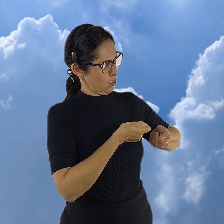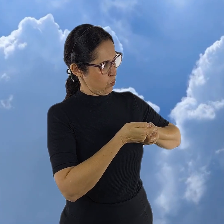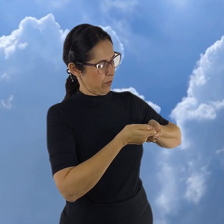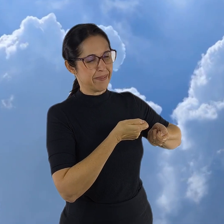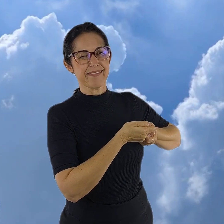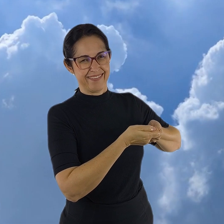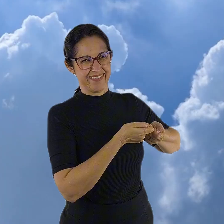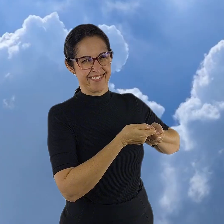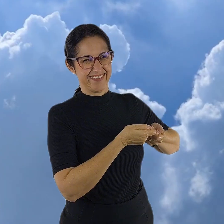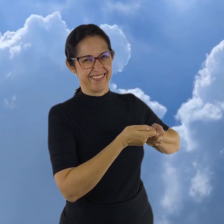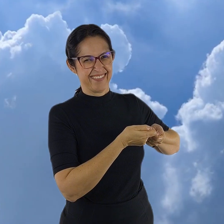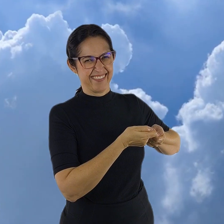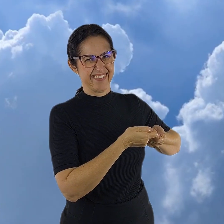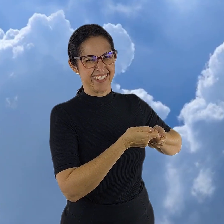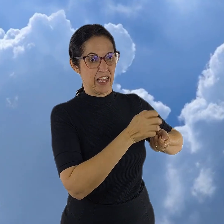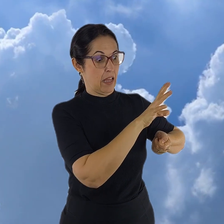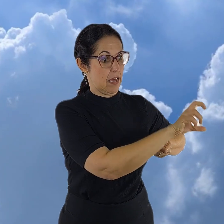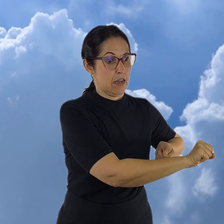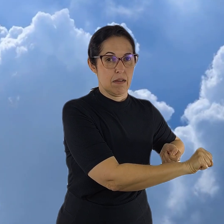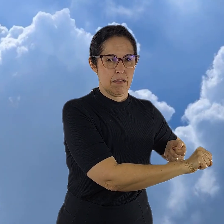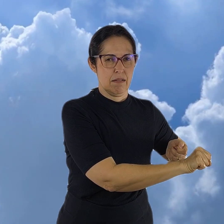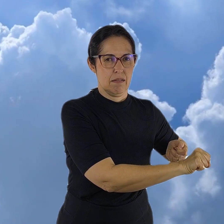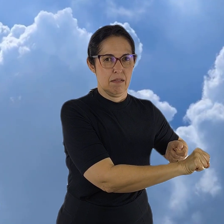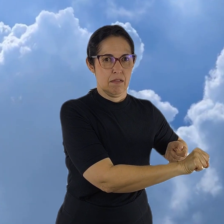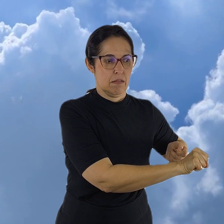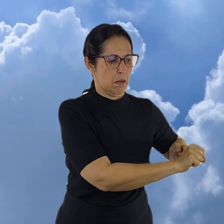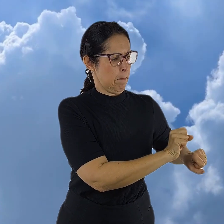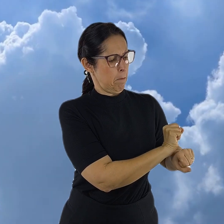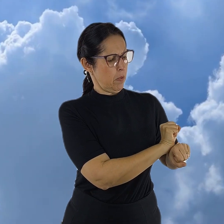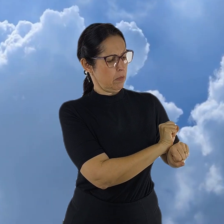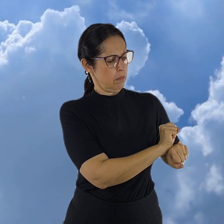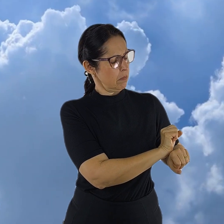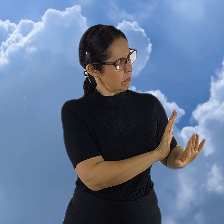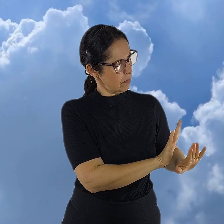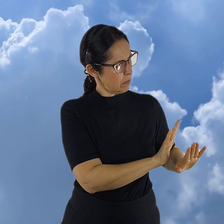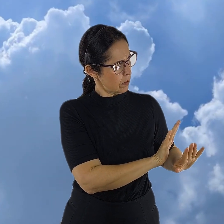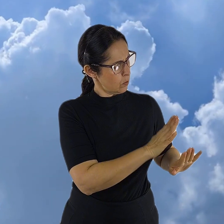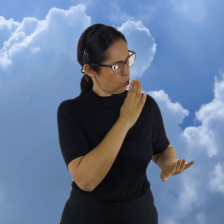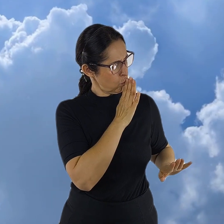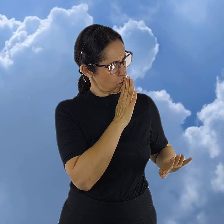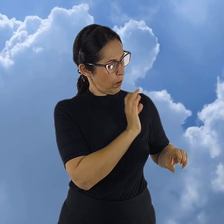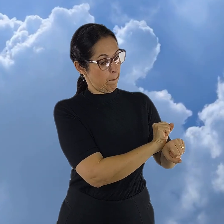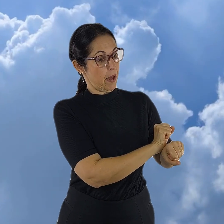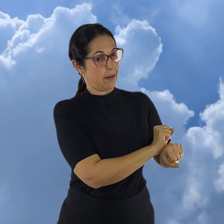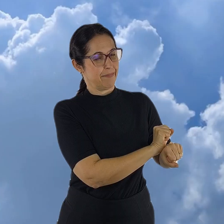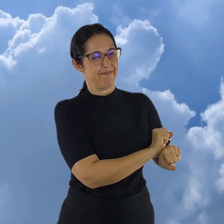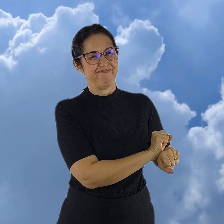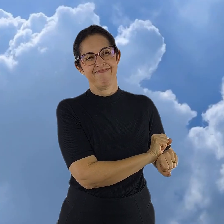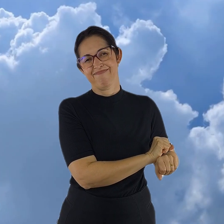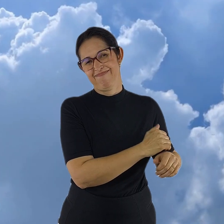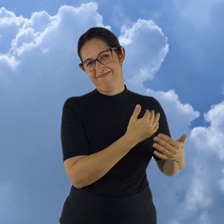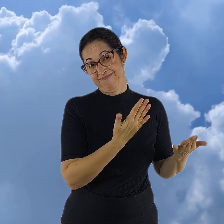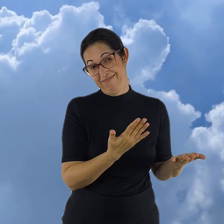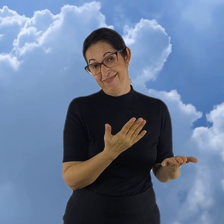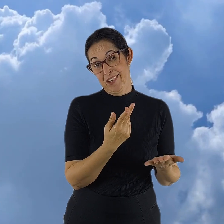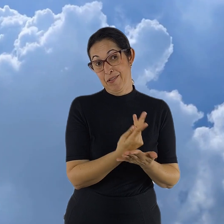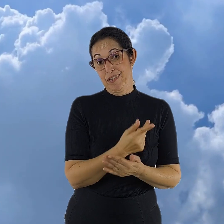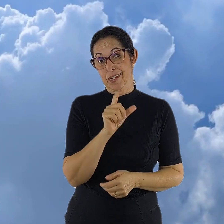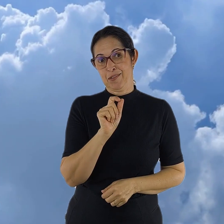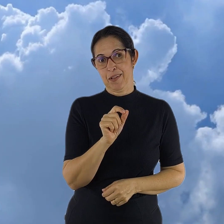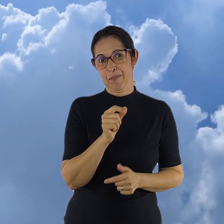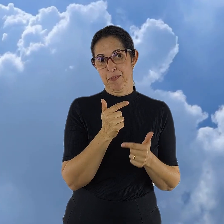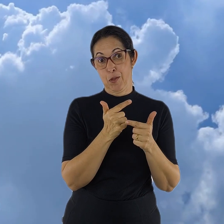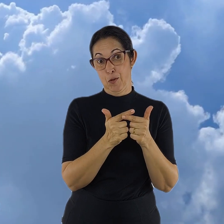menino, ele tinha como segurar, ele tinha como prender, ele tinha como controlar. Mas problemas